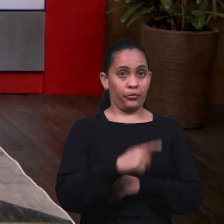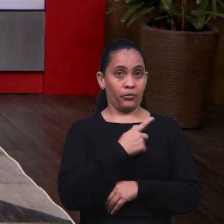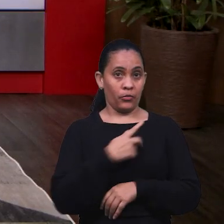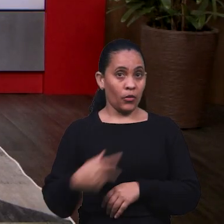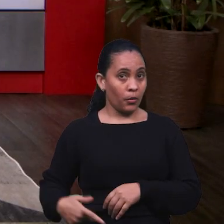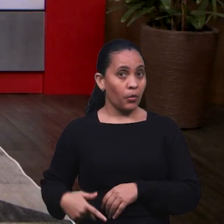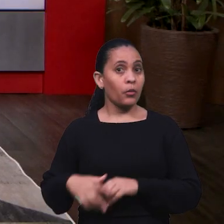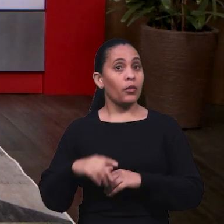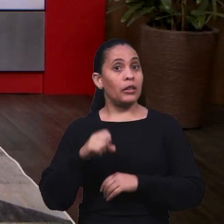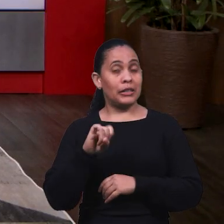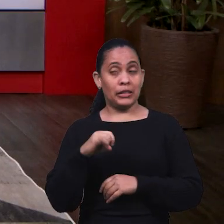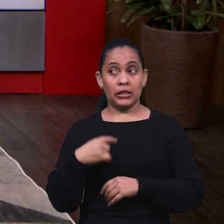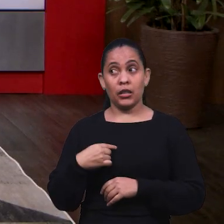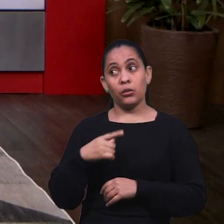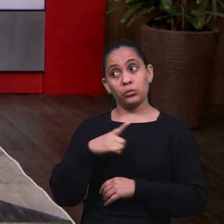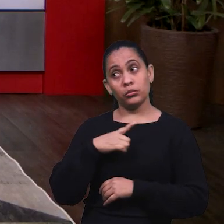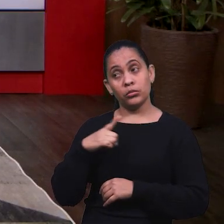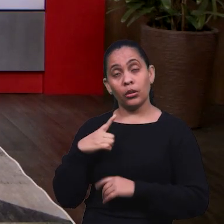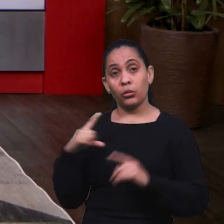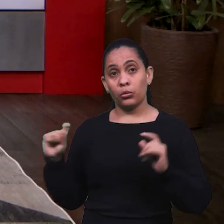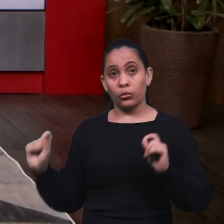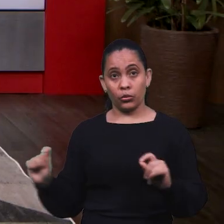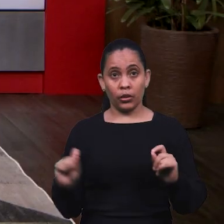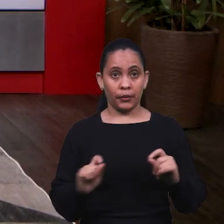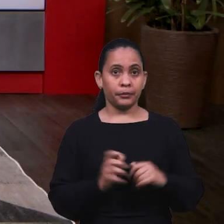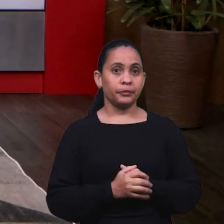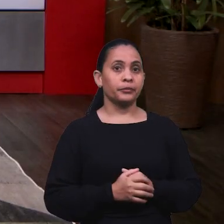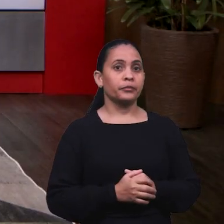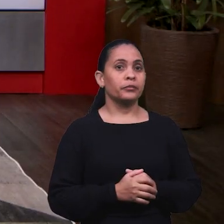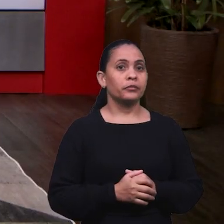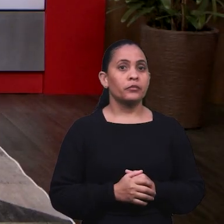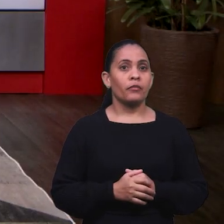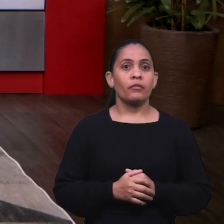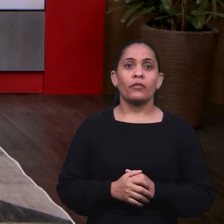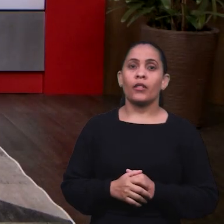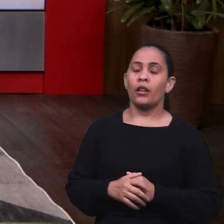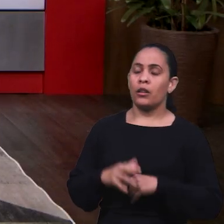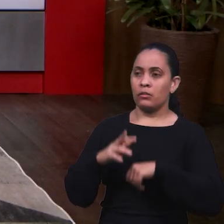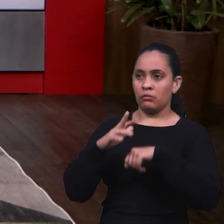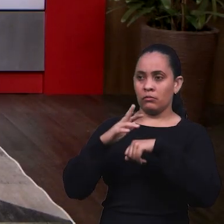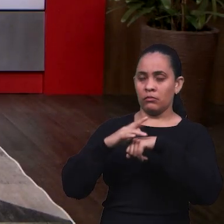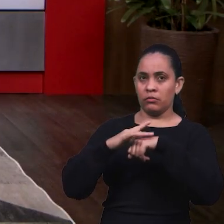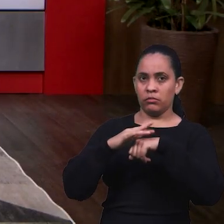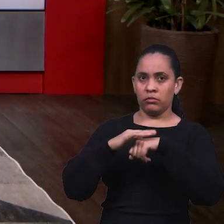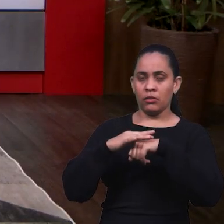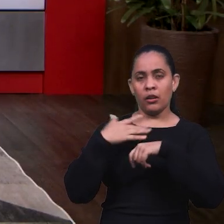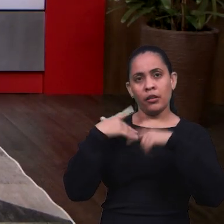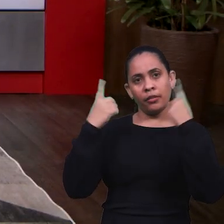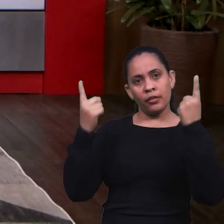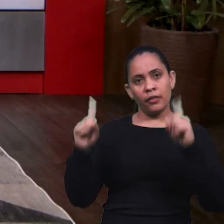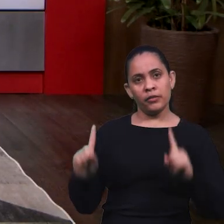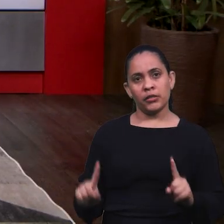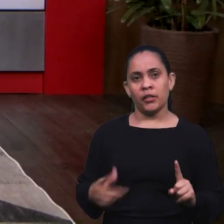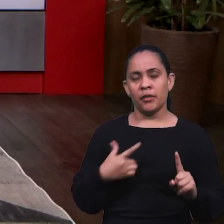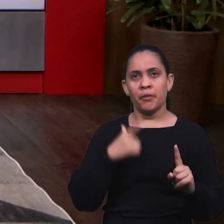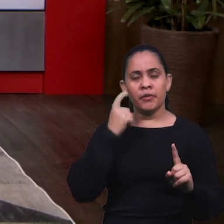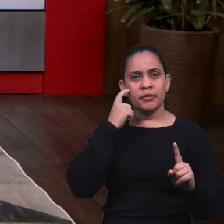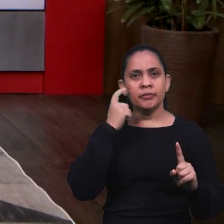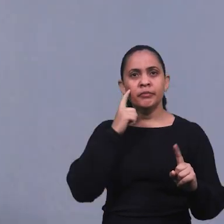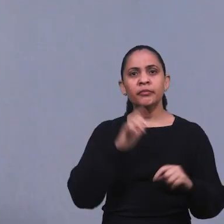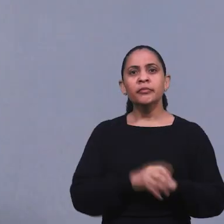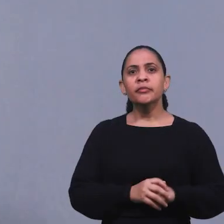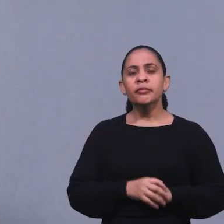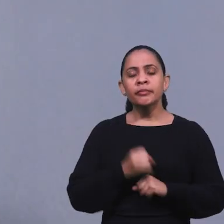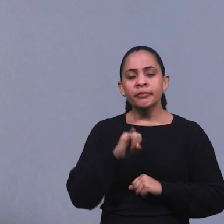público, se eu tenho né, sou acometida de uma deficiência, vamos pensar aqui na questão